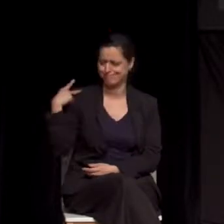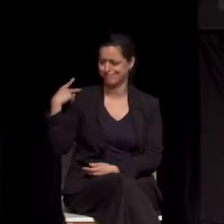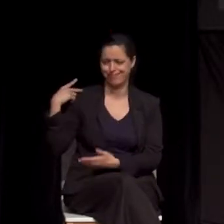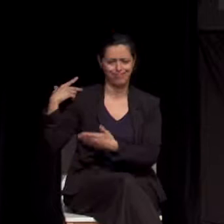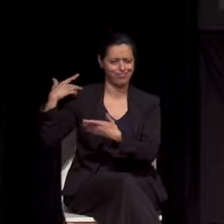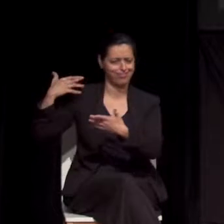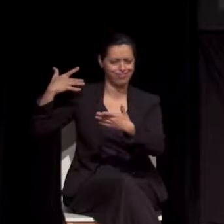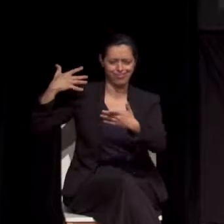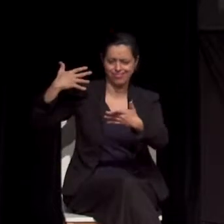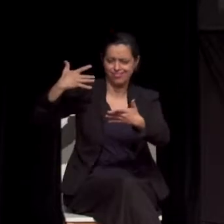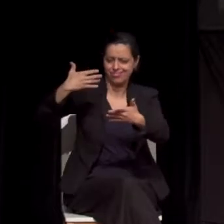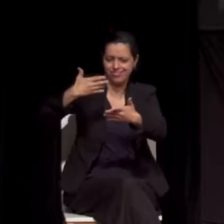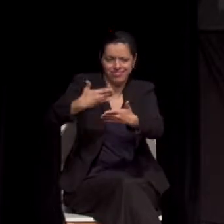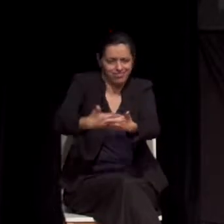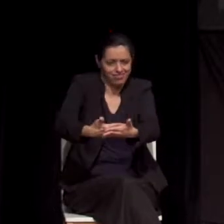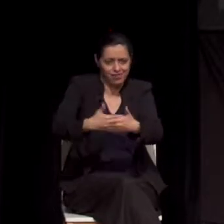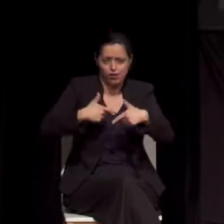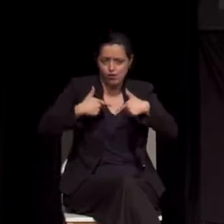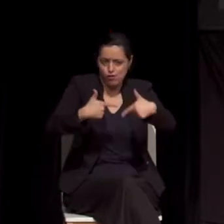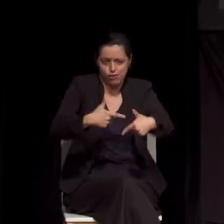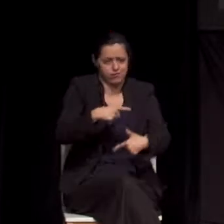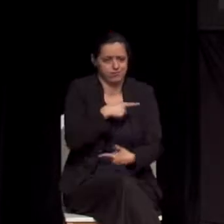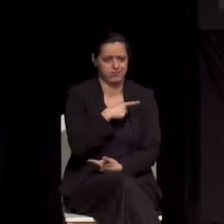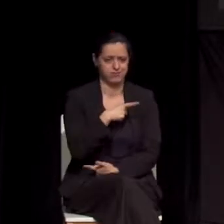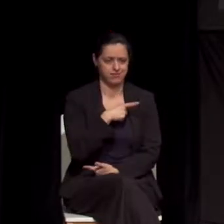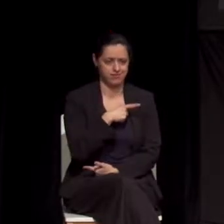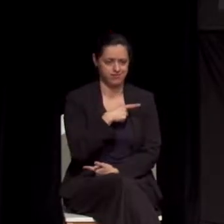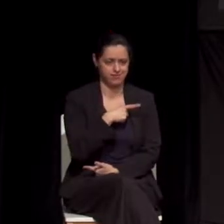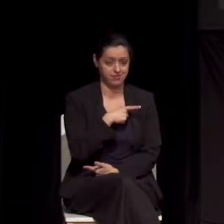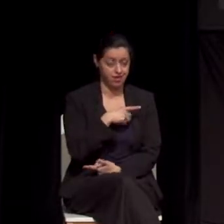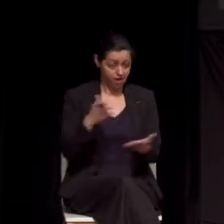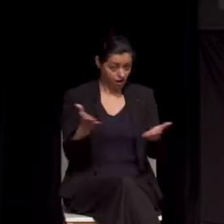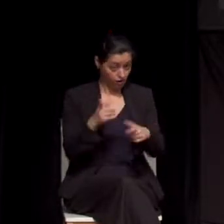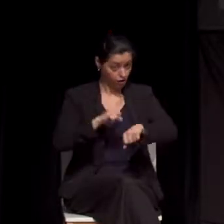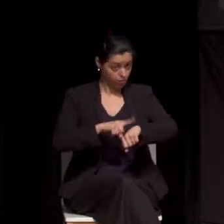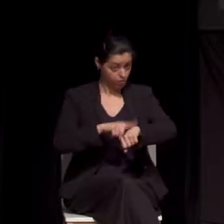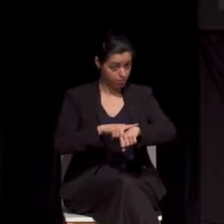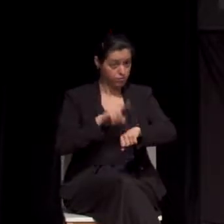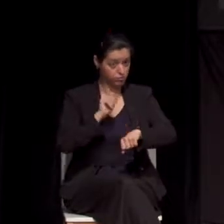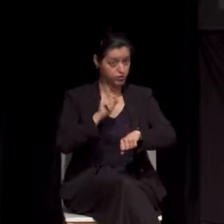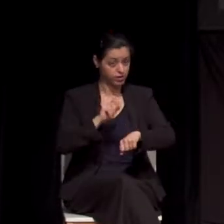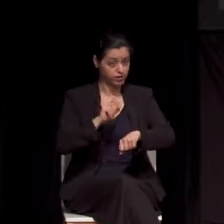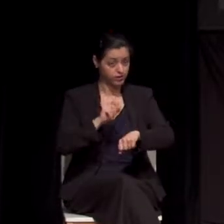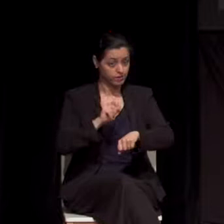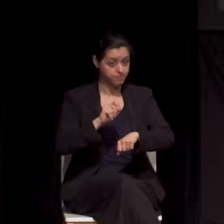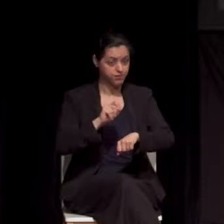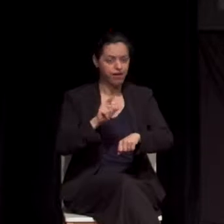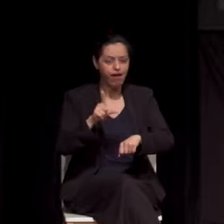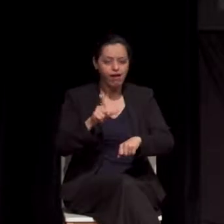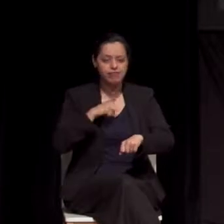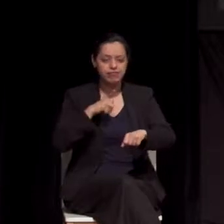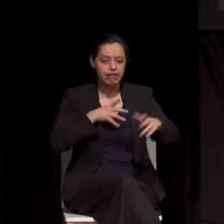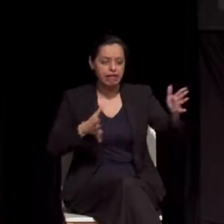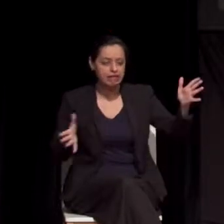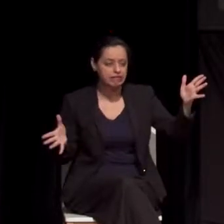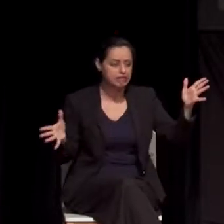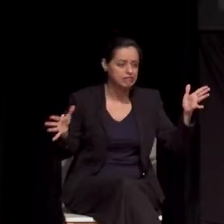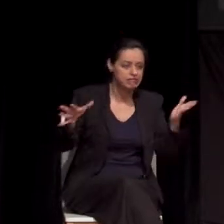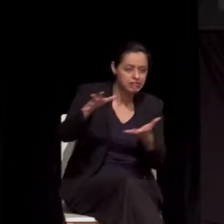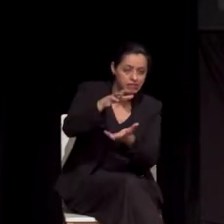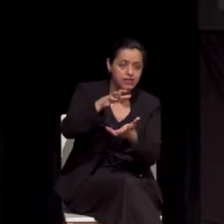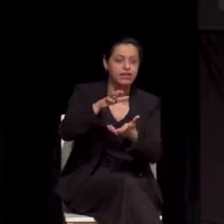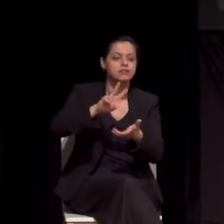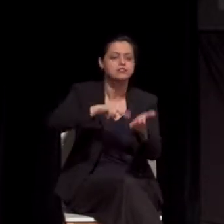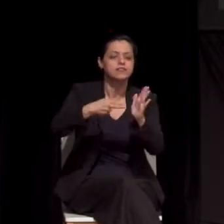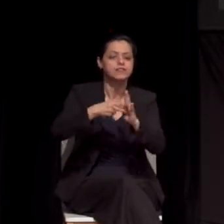Então, para que serve esse retrocesso? Para aumentar a roda, eu acho. Uma das coisas que tem me